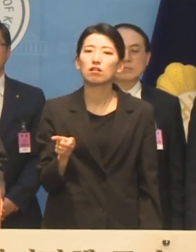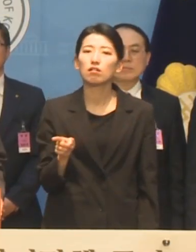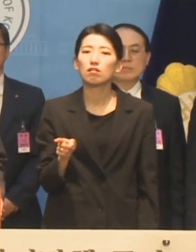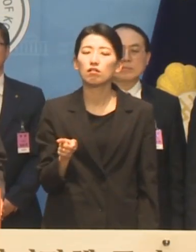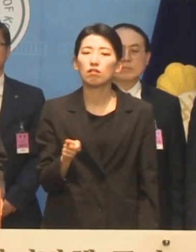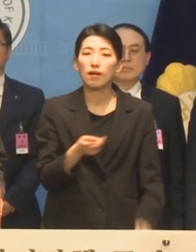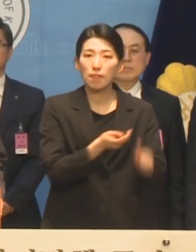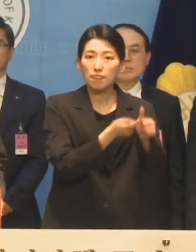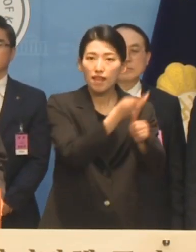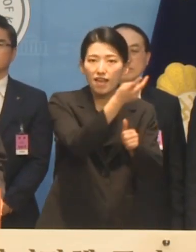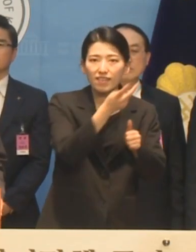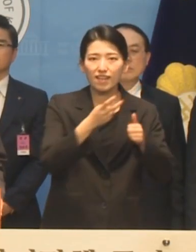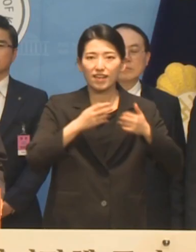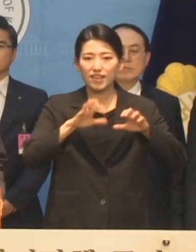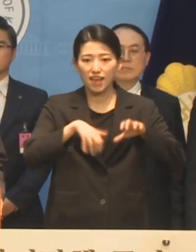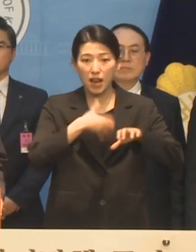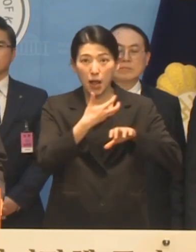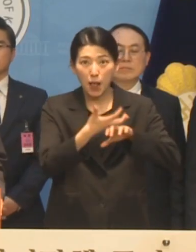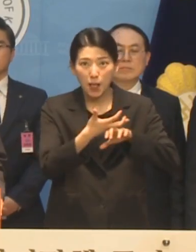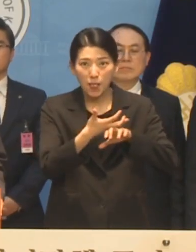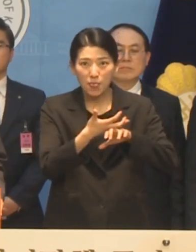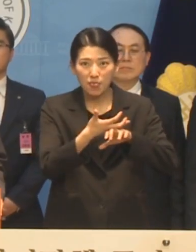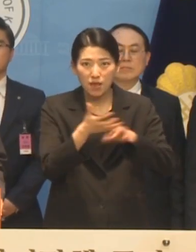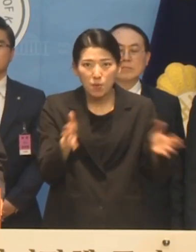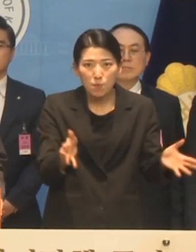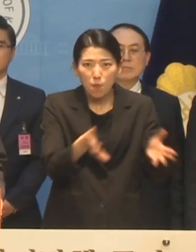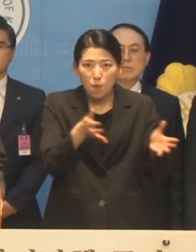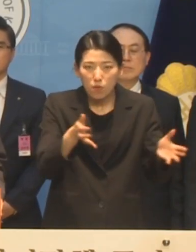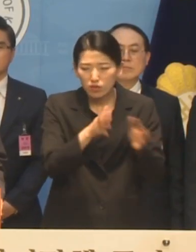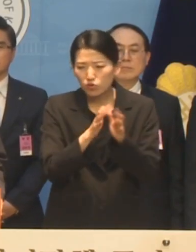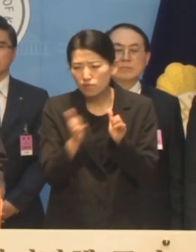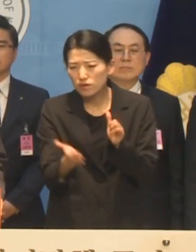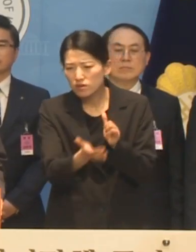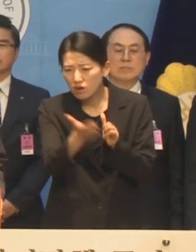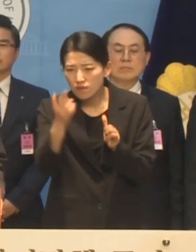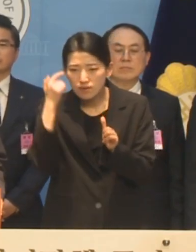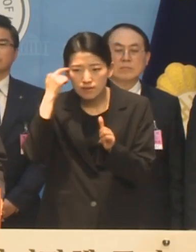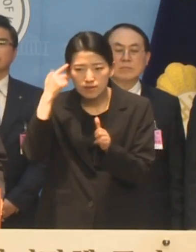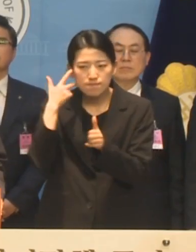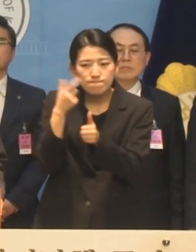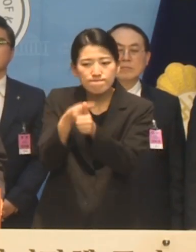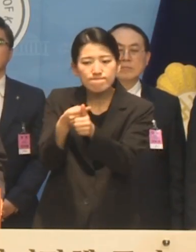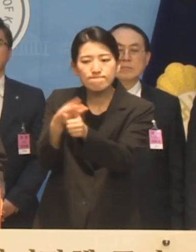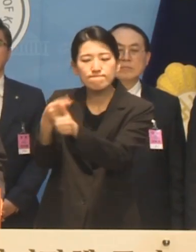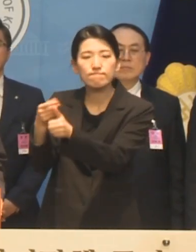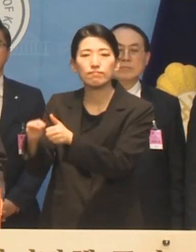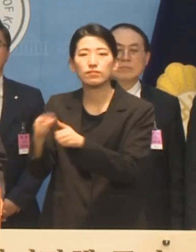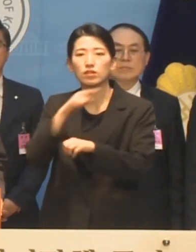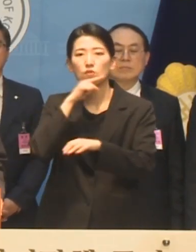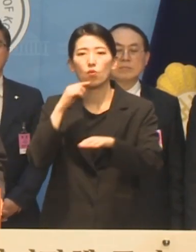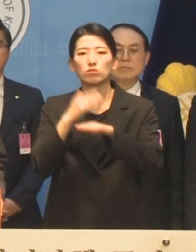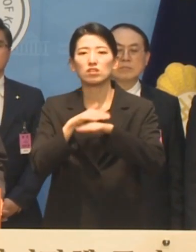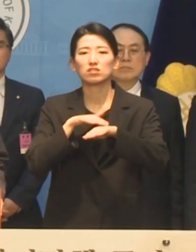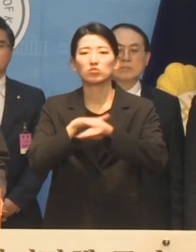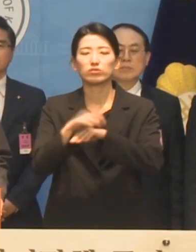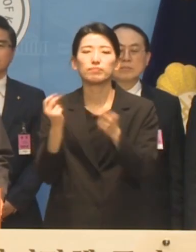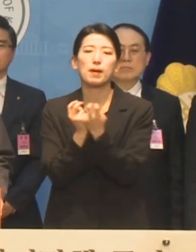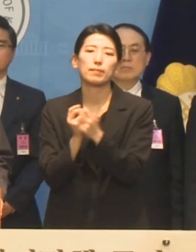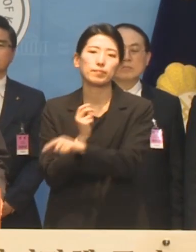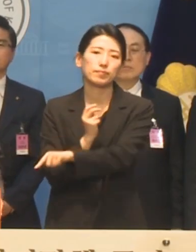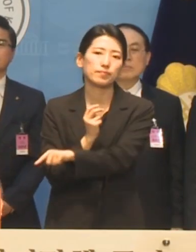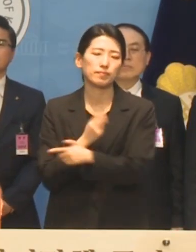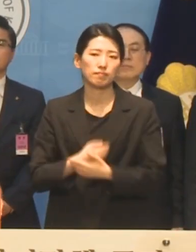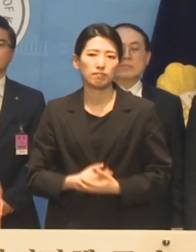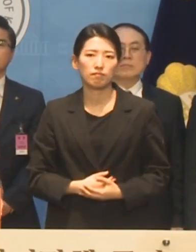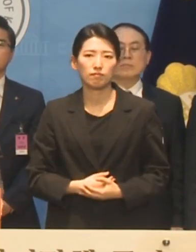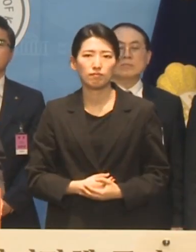내란 몰이로 국민을 선동하고 세뇌시키는 공산주의 수법을 쓰고 있습니다. 더 나아가 그런